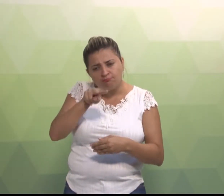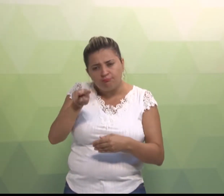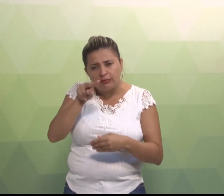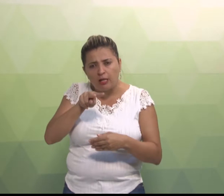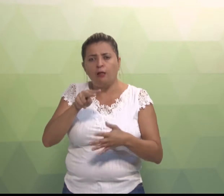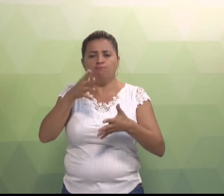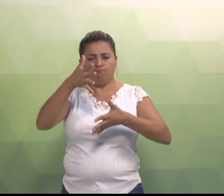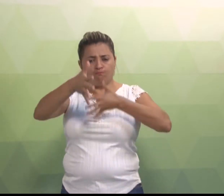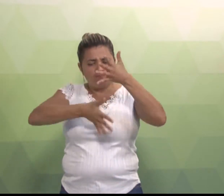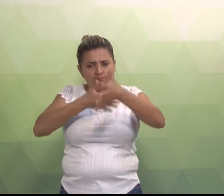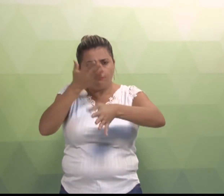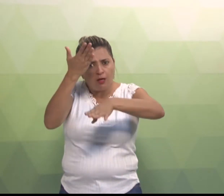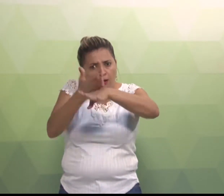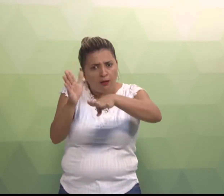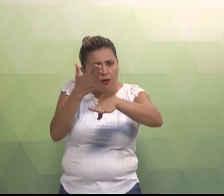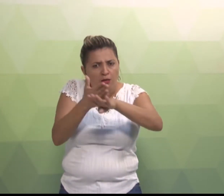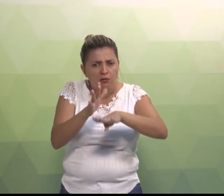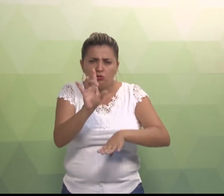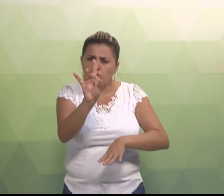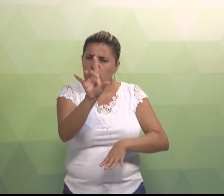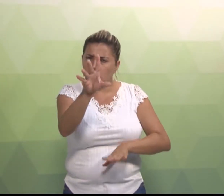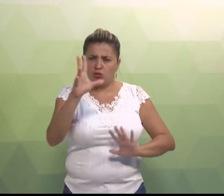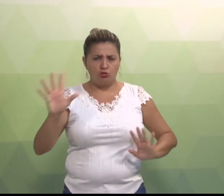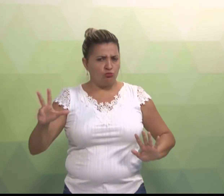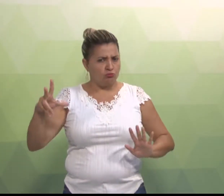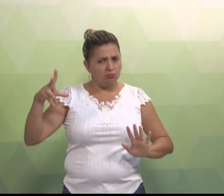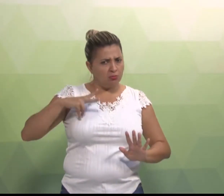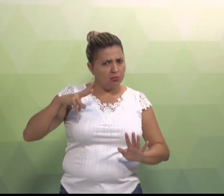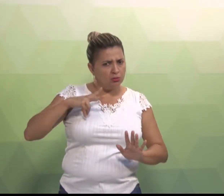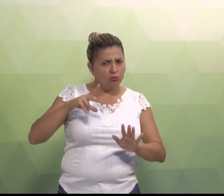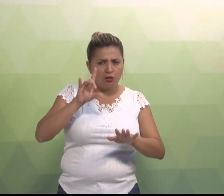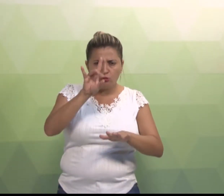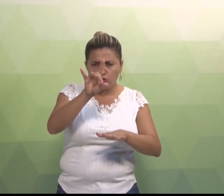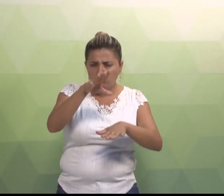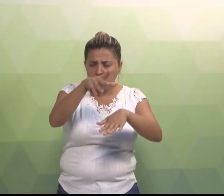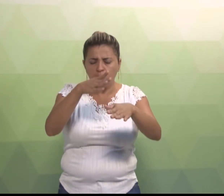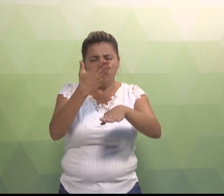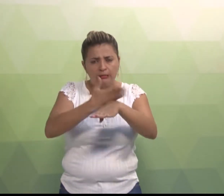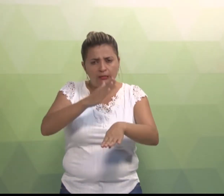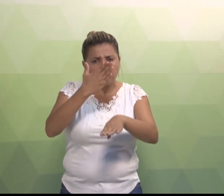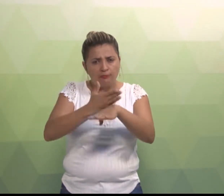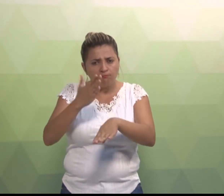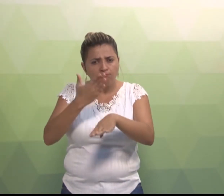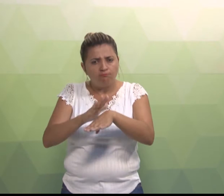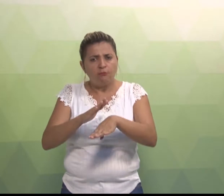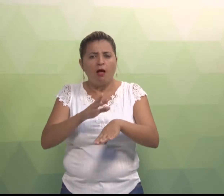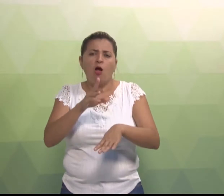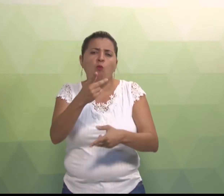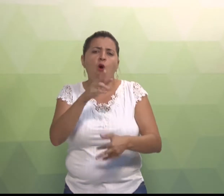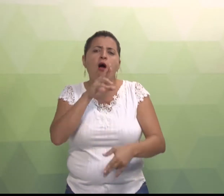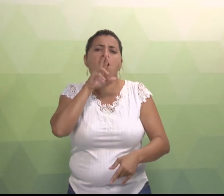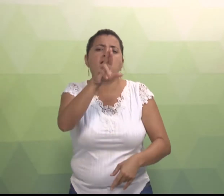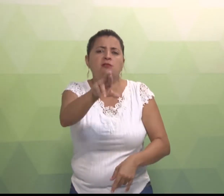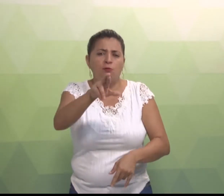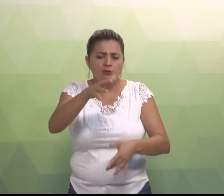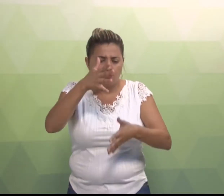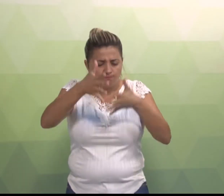final, e vão fazer a leitura de todos os sinais, né, de todas as frases, e vão treiná-las. Por exemplo, como se fosse